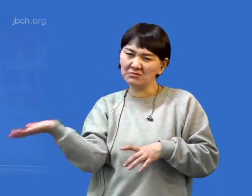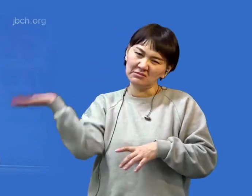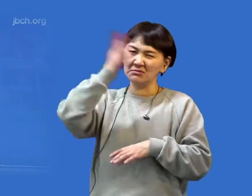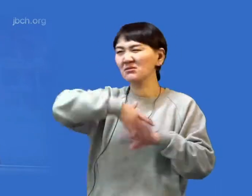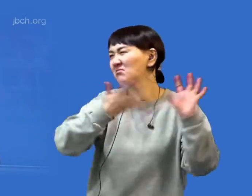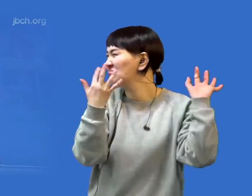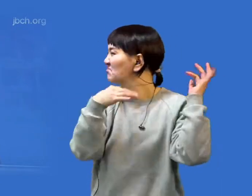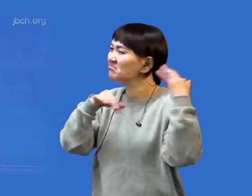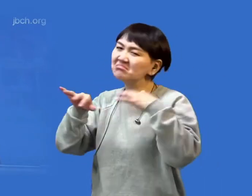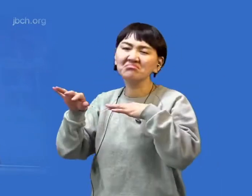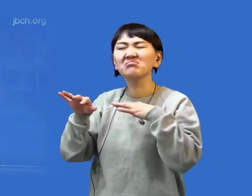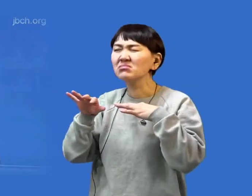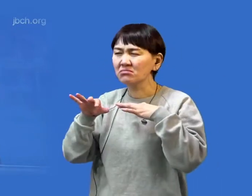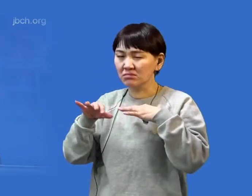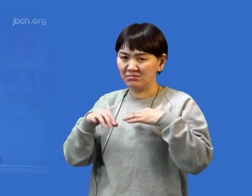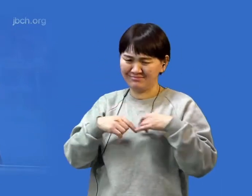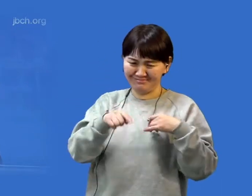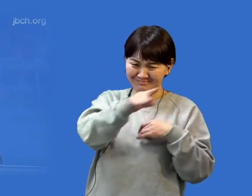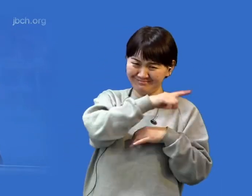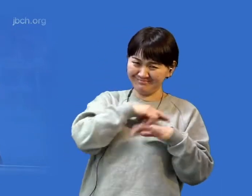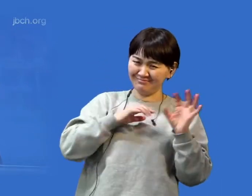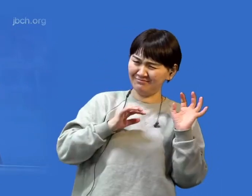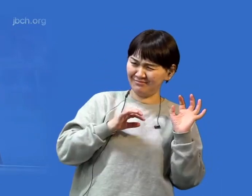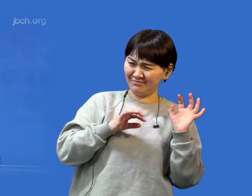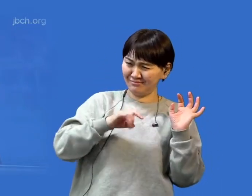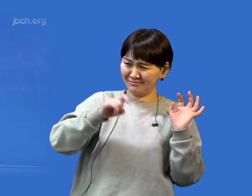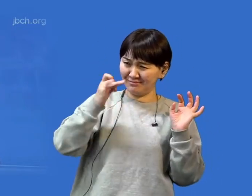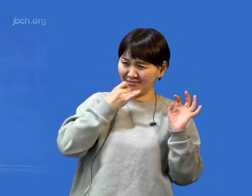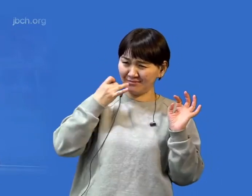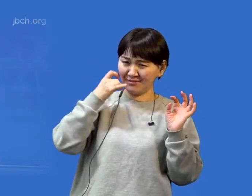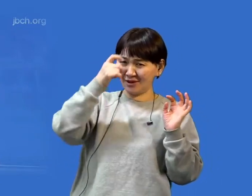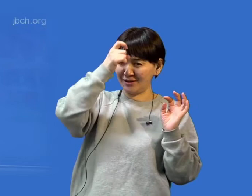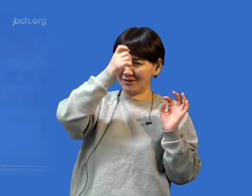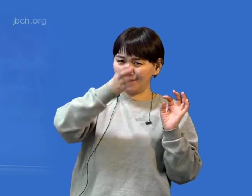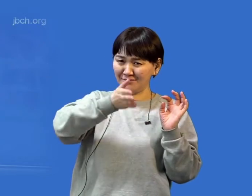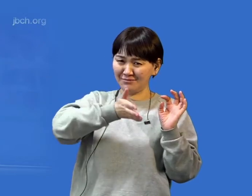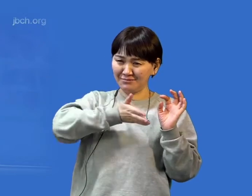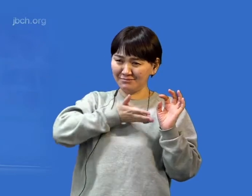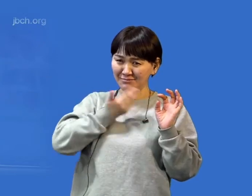Бид нэр тэрийг арахаар одоо яаж юм байдаг юм болоо гэж дэгдэг үст.